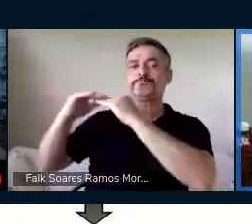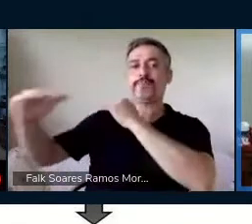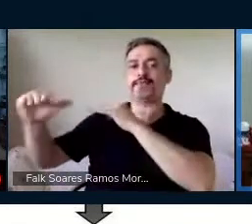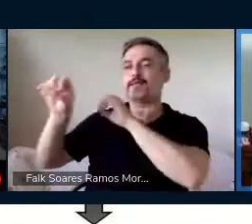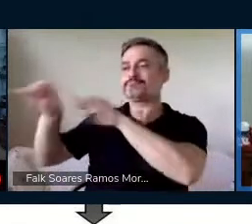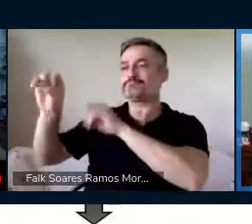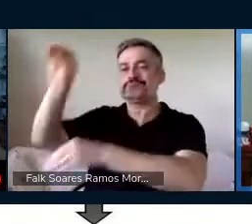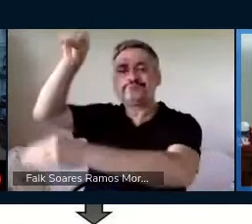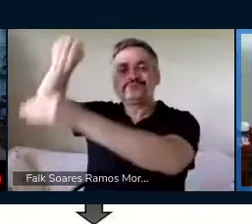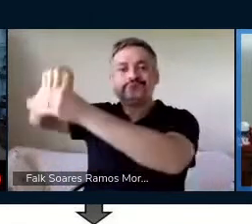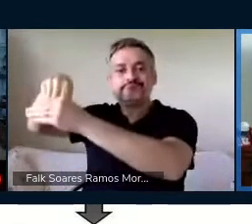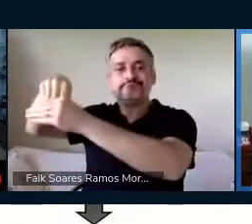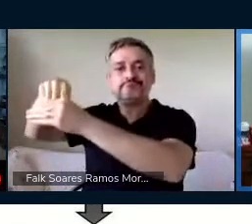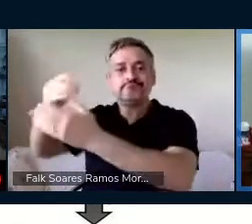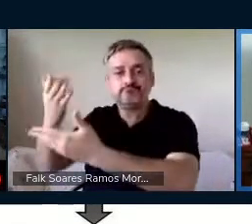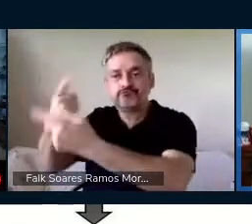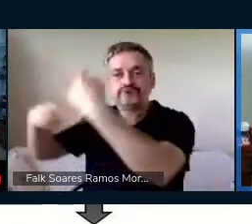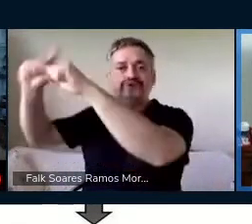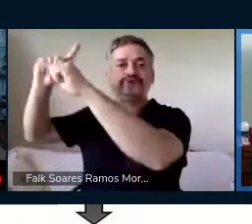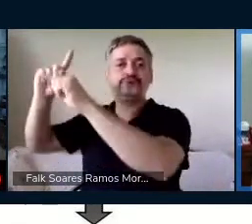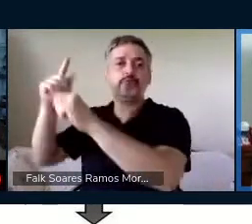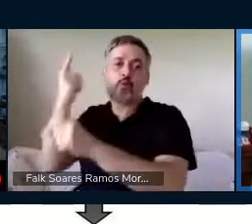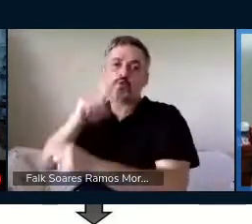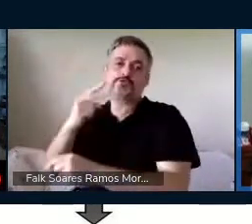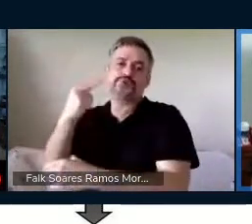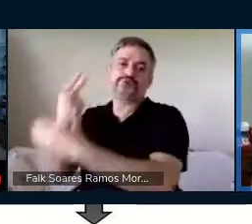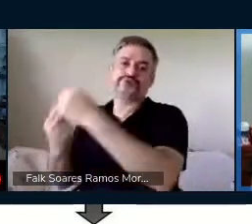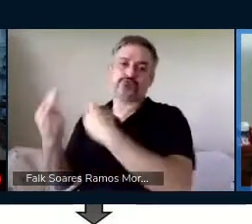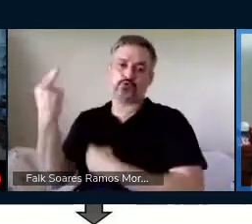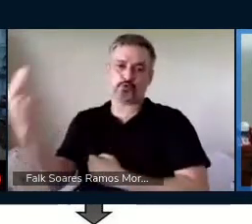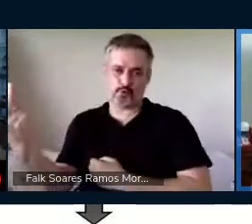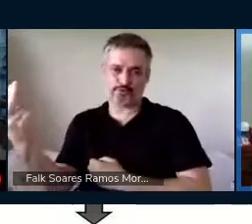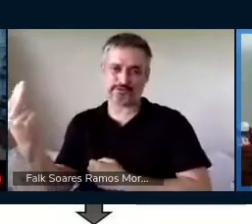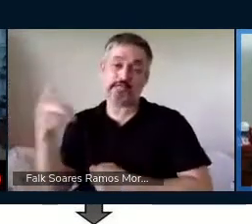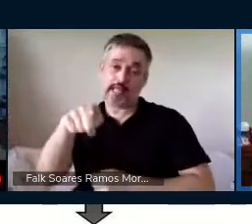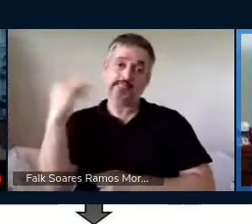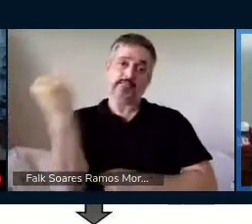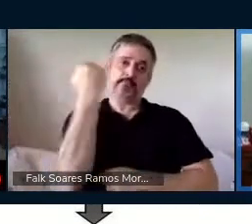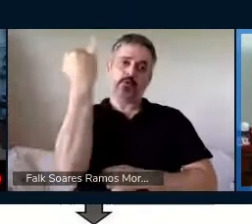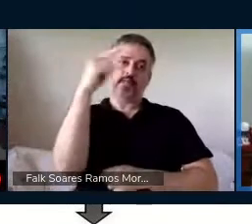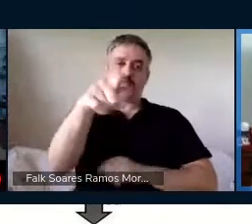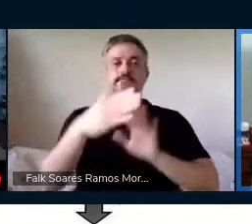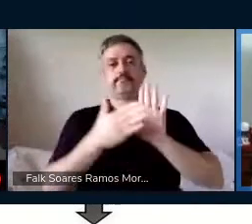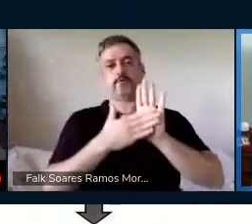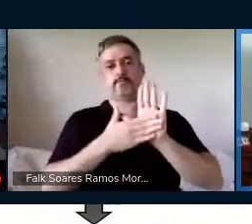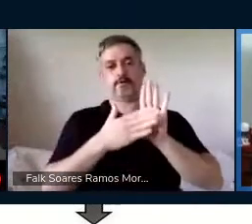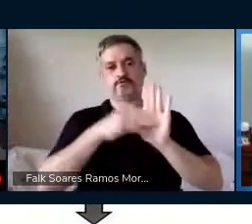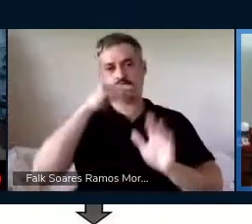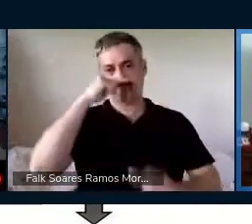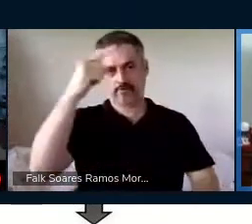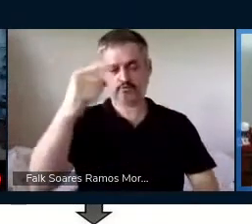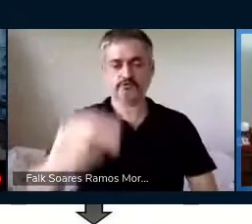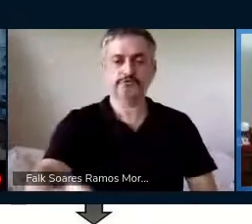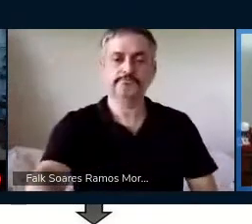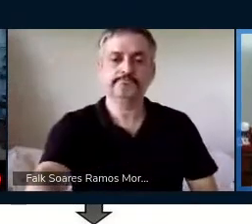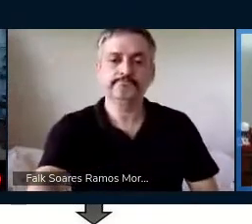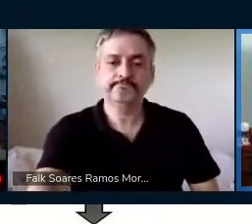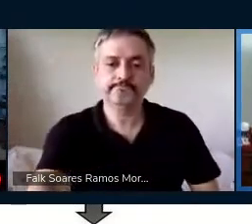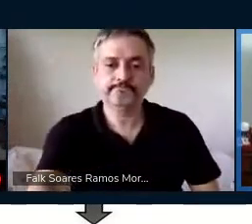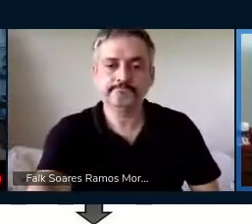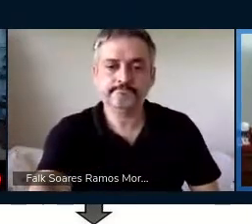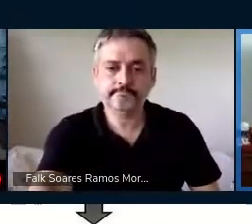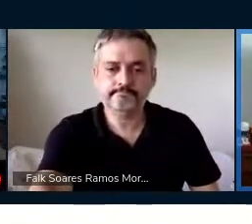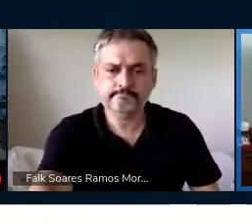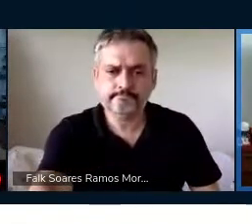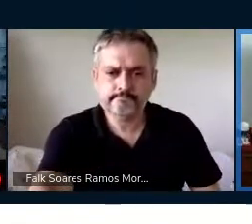situação, língua padrão 1 mais língua padrão 2, que é a harmonização, que é o padrão de duas línguas. Esse é